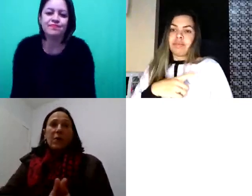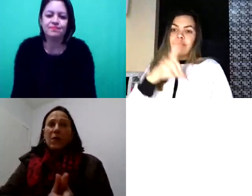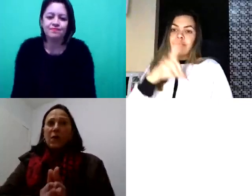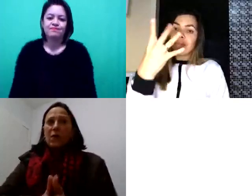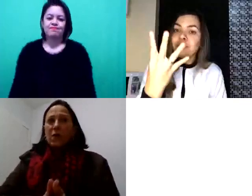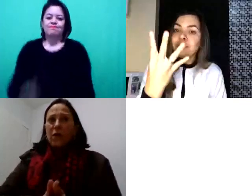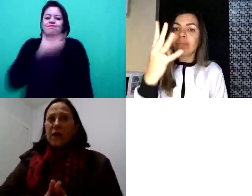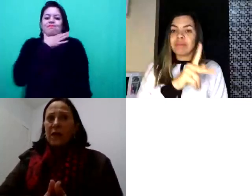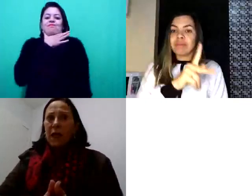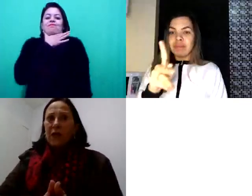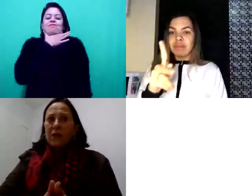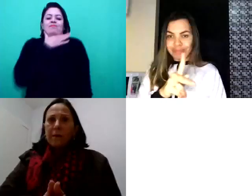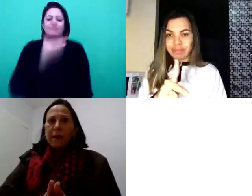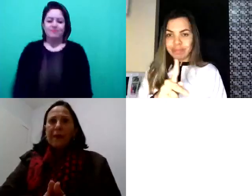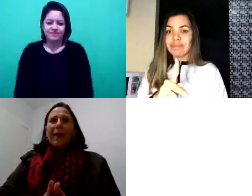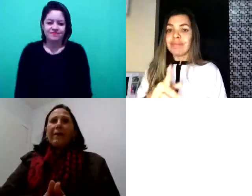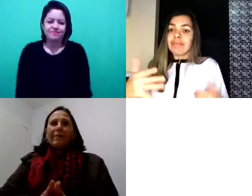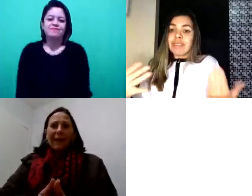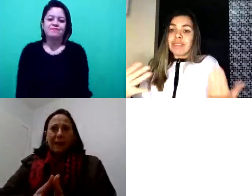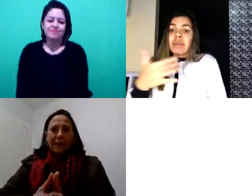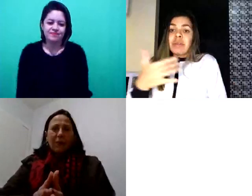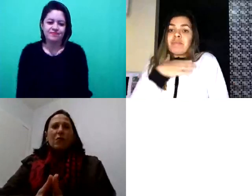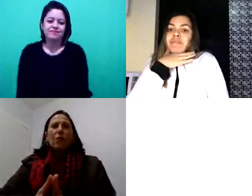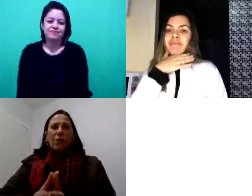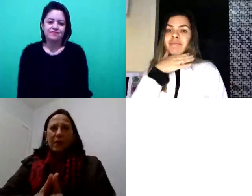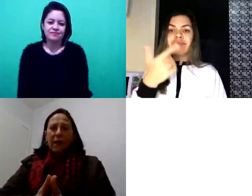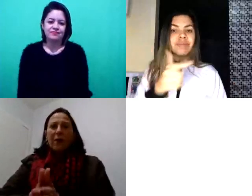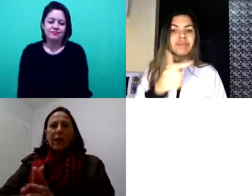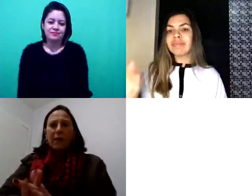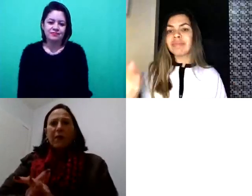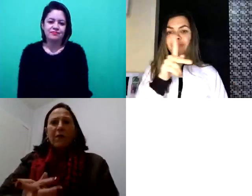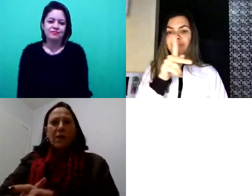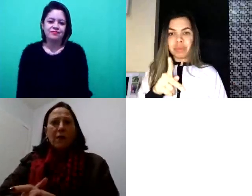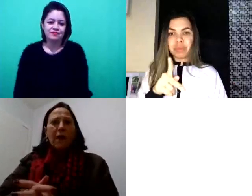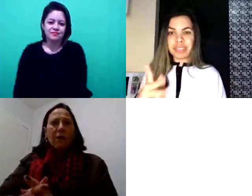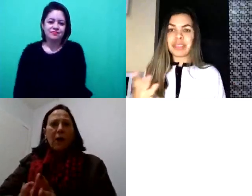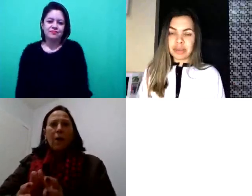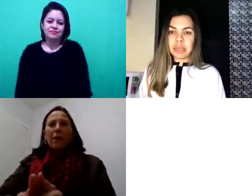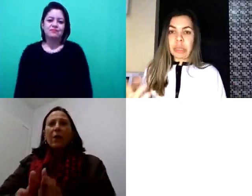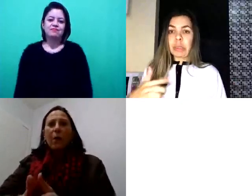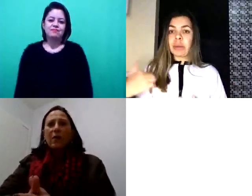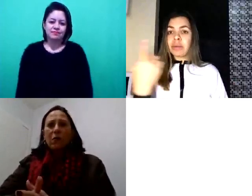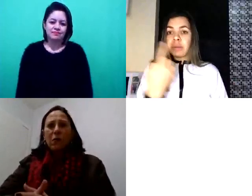temos professores suficientes, né? Estamos todos, realmente, professora Suelen, com a corda no